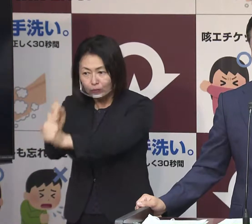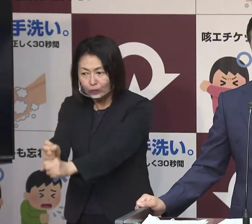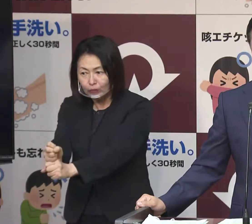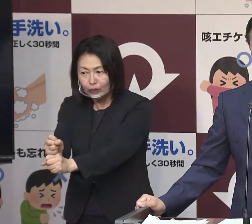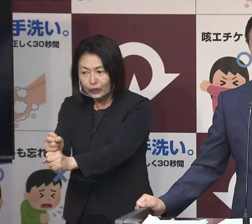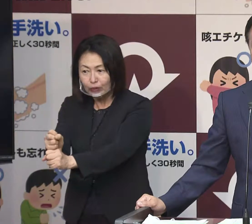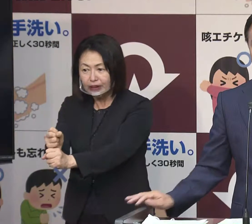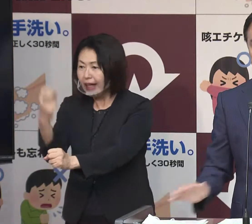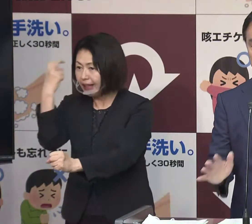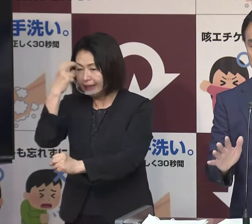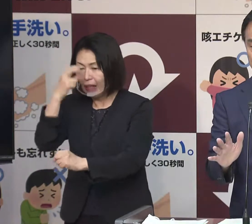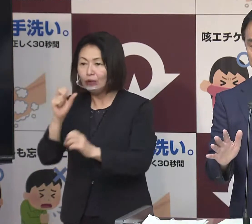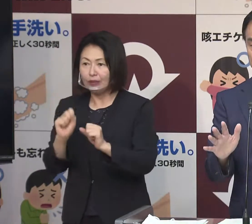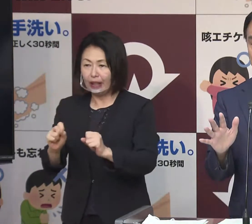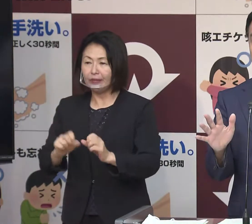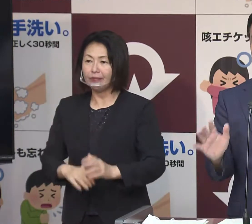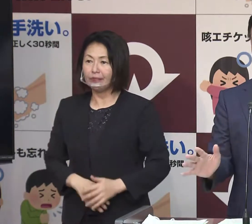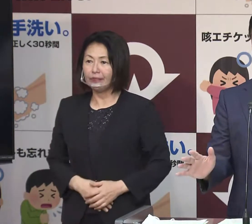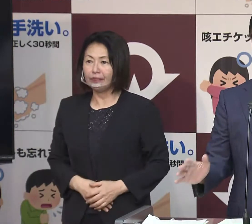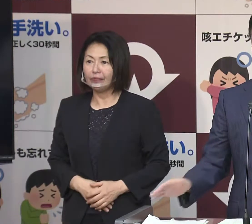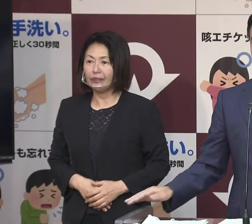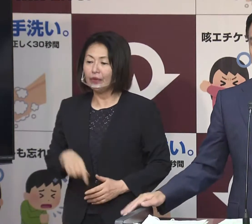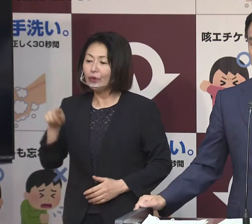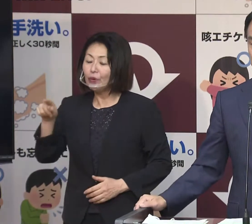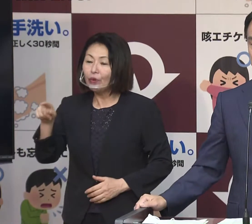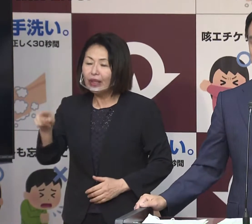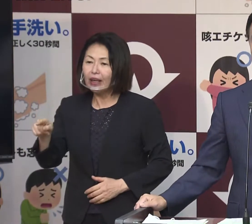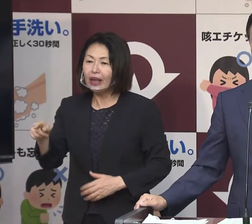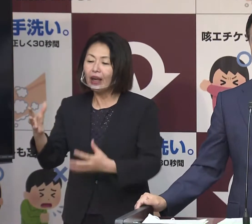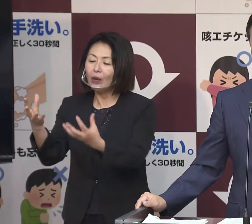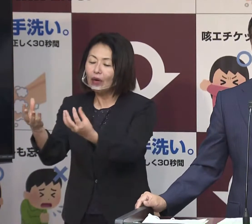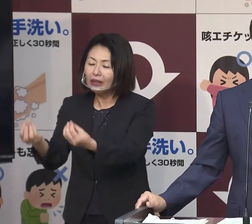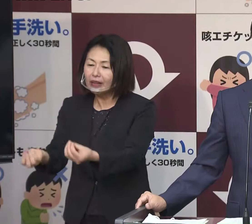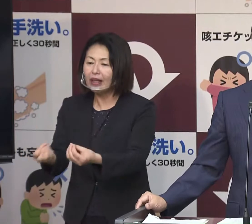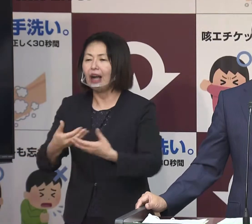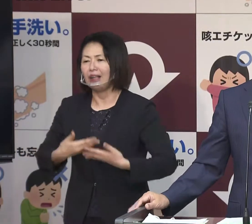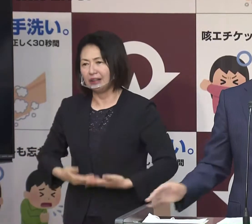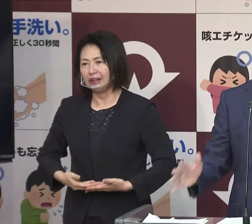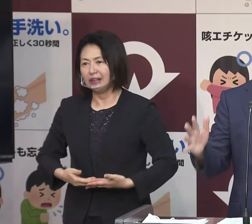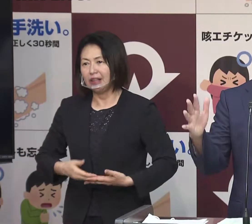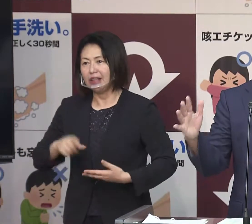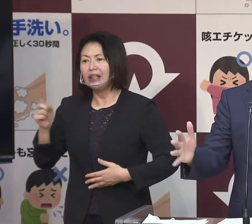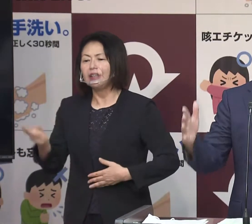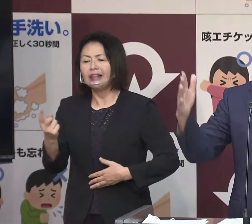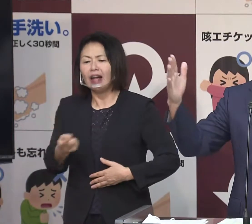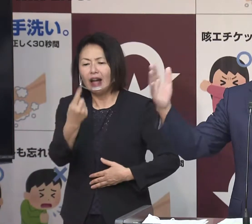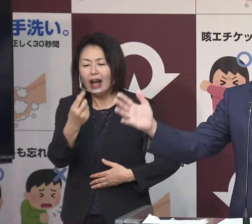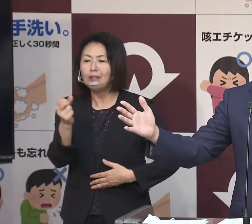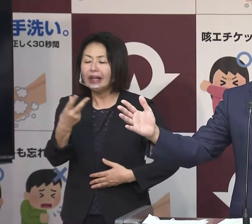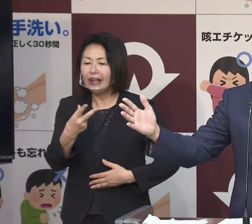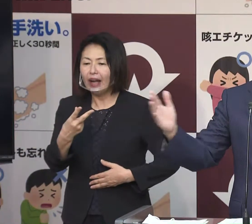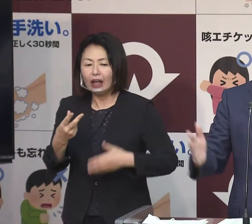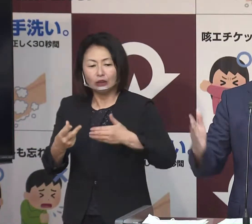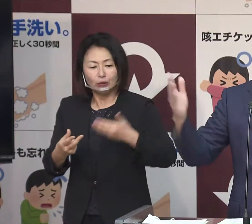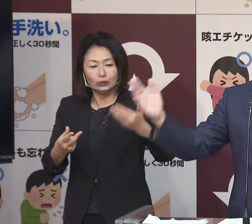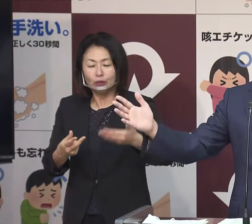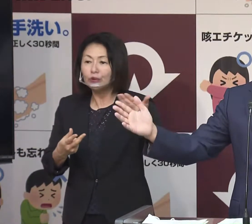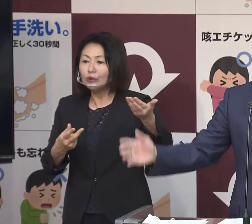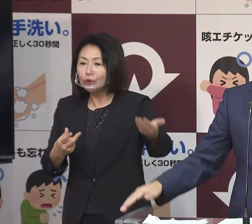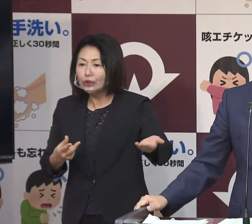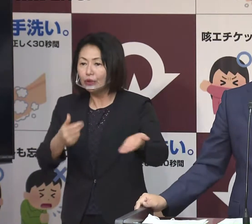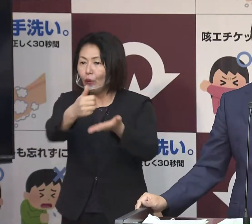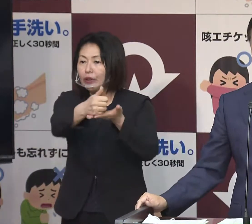と思います。でここで他に出なければそれはそれで安心ですし、出ればですね、出たでそのからまたそのかその利用